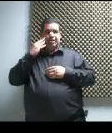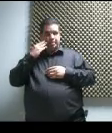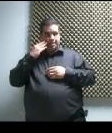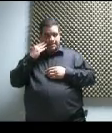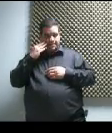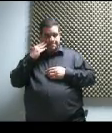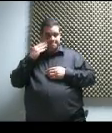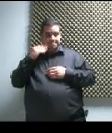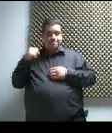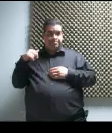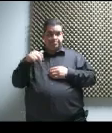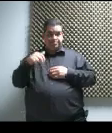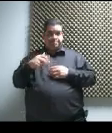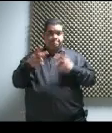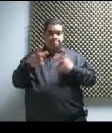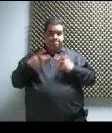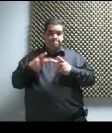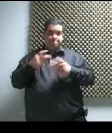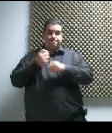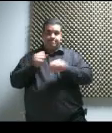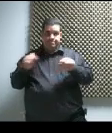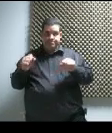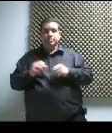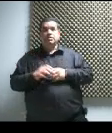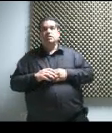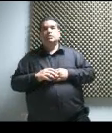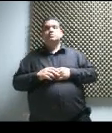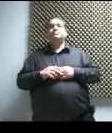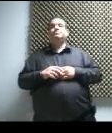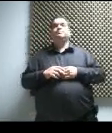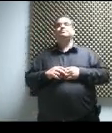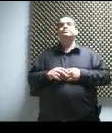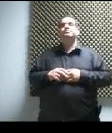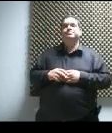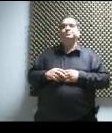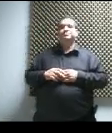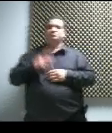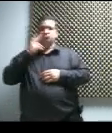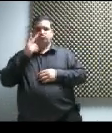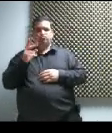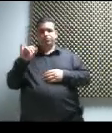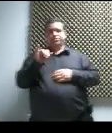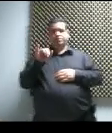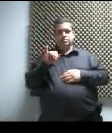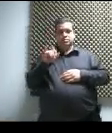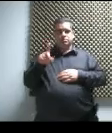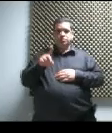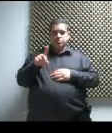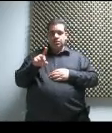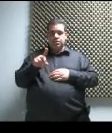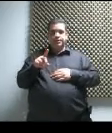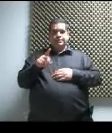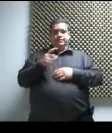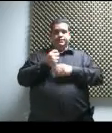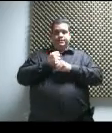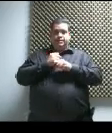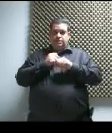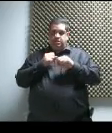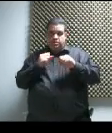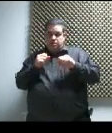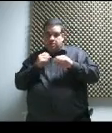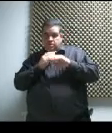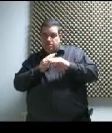caminando hacia el lugar seguro, tienes que ir mirando también dónde te puedes resguardar si ocurre